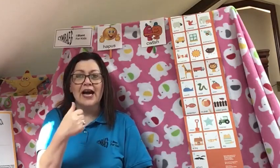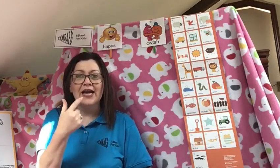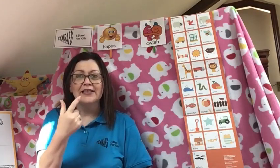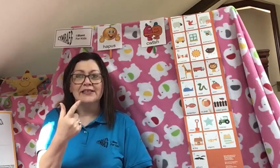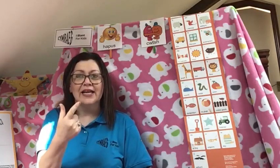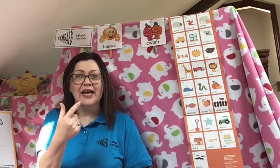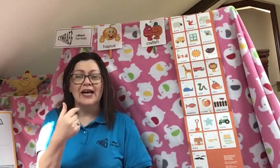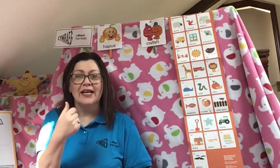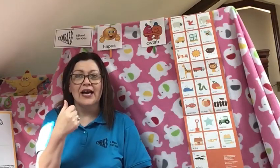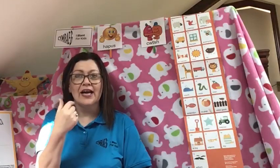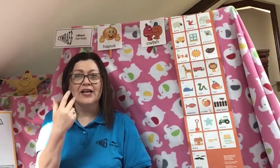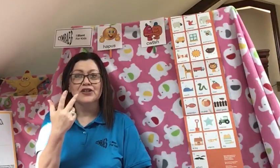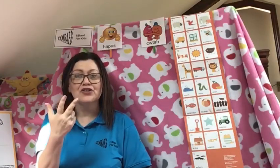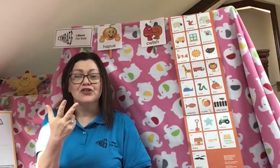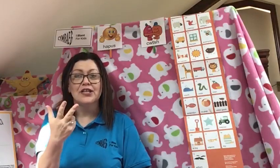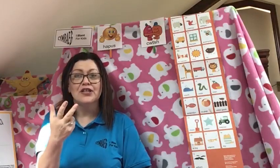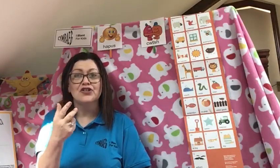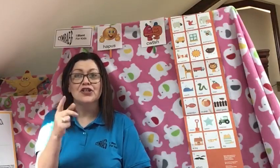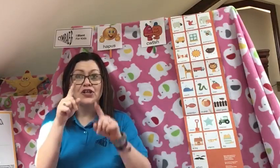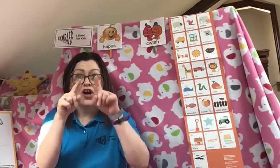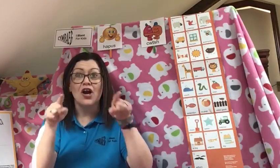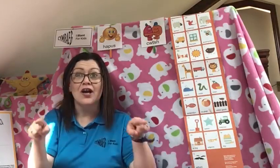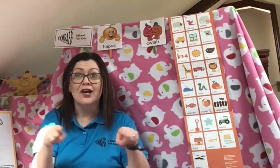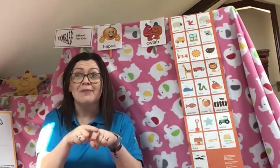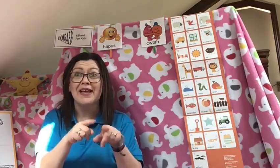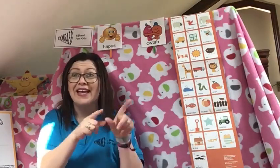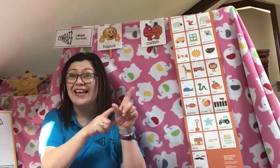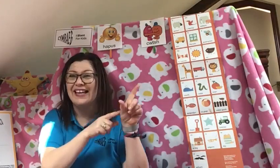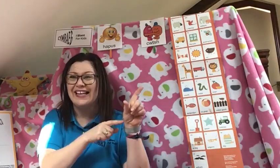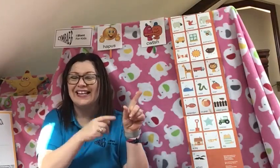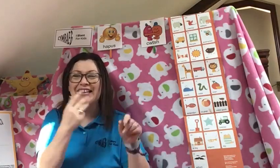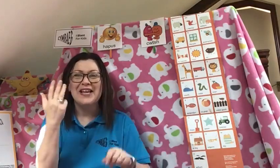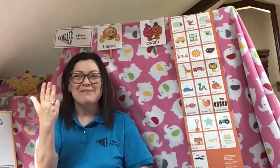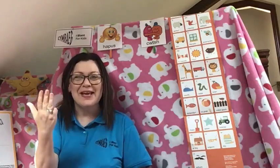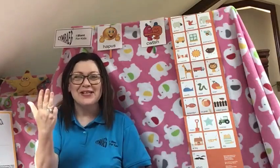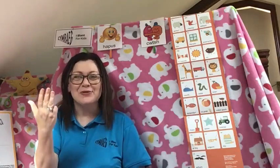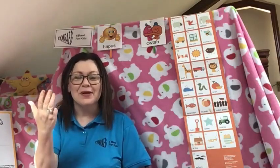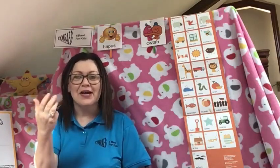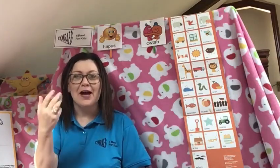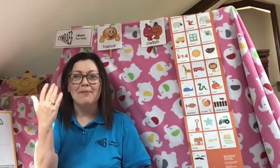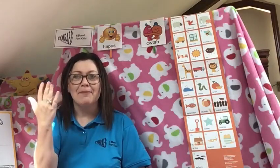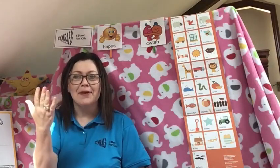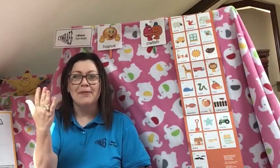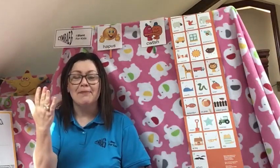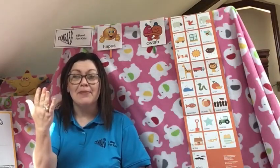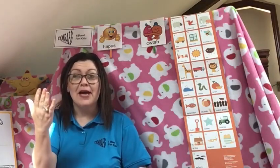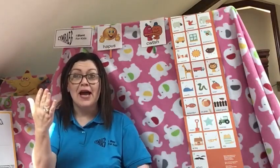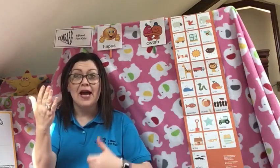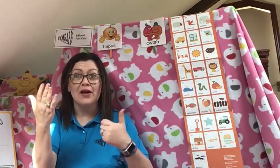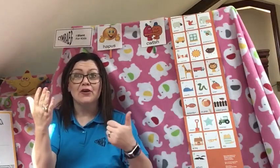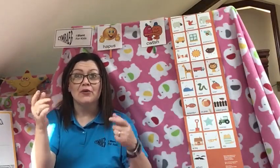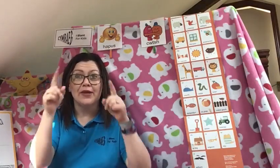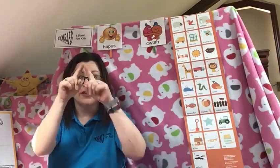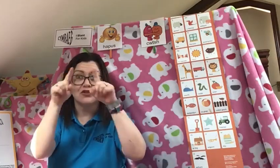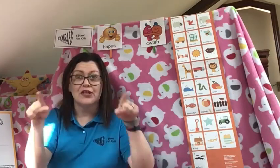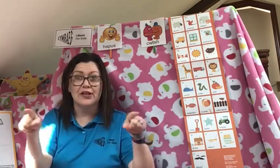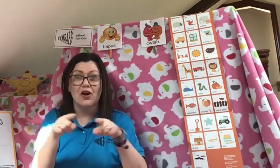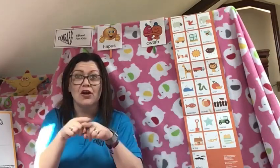a 2 a 3 triongl melyn. 4 a 5 a 6